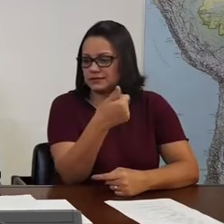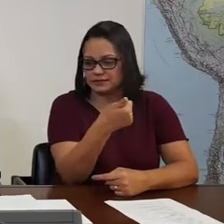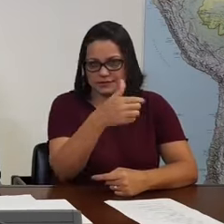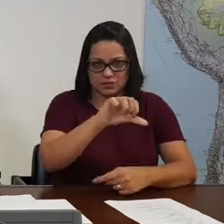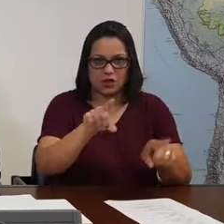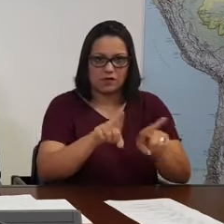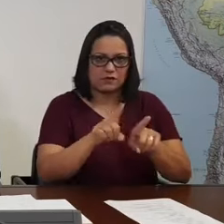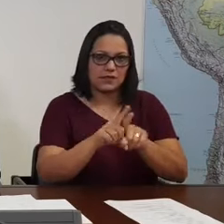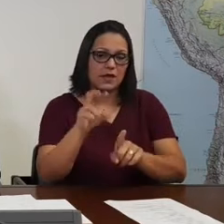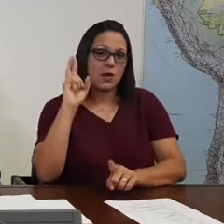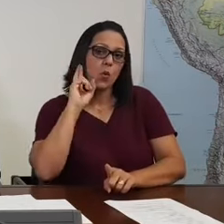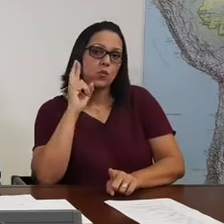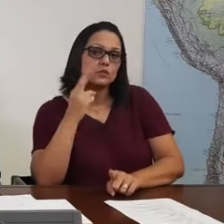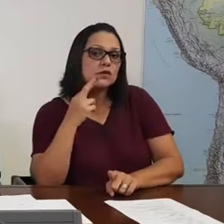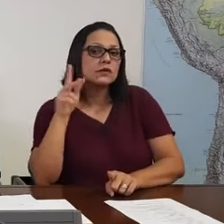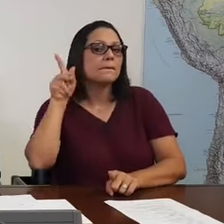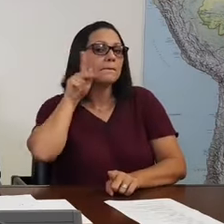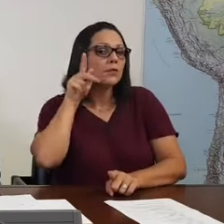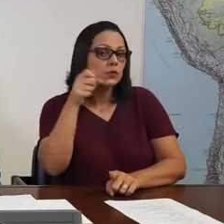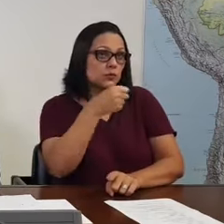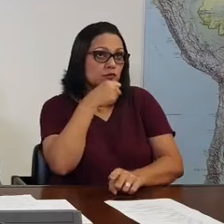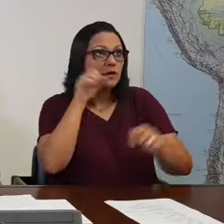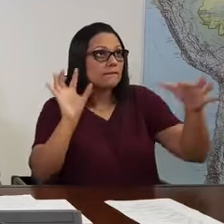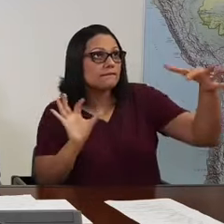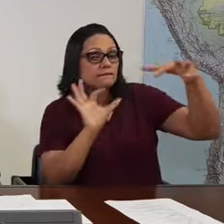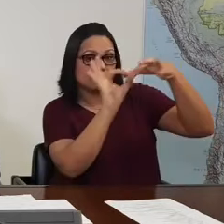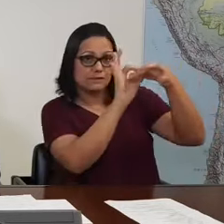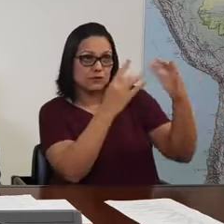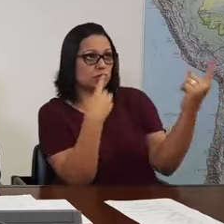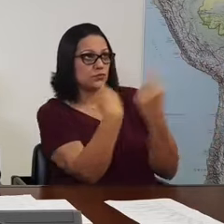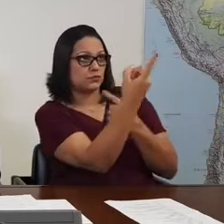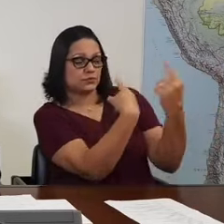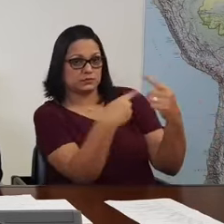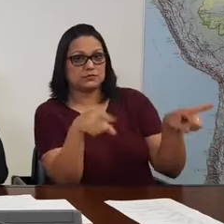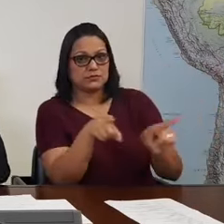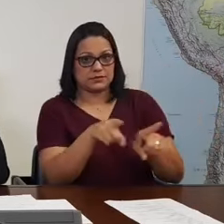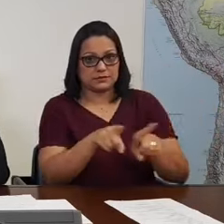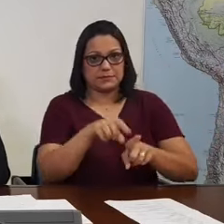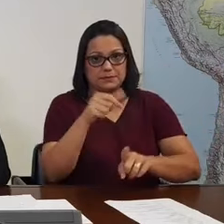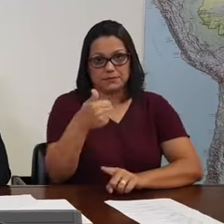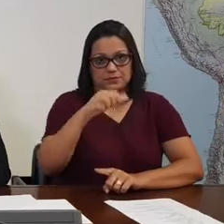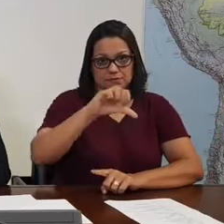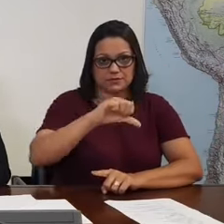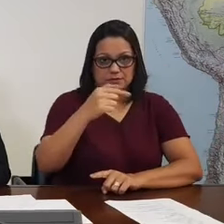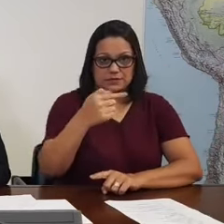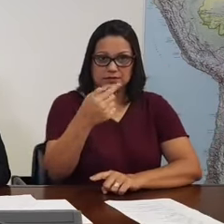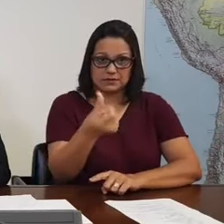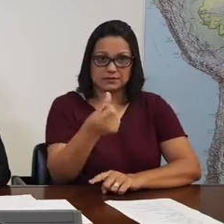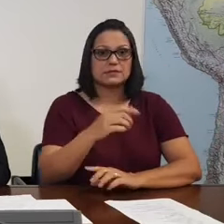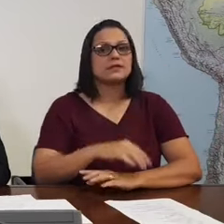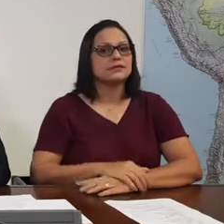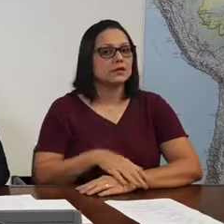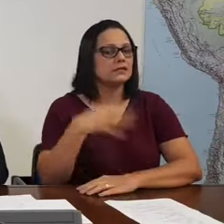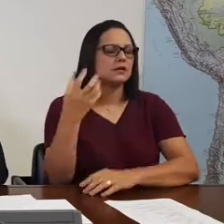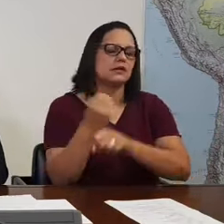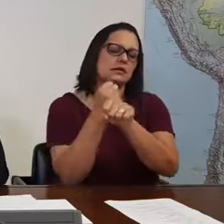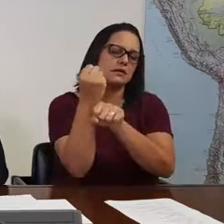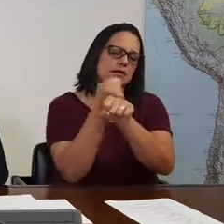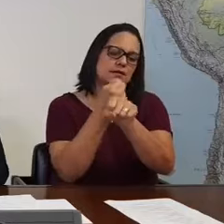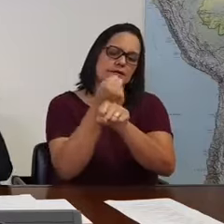região, o nosso estado do Amazonas ali, tá? Também em março de 76. E é uma reivindicação